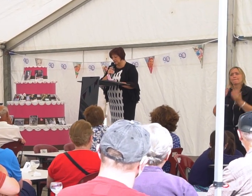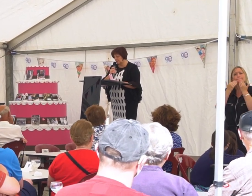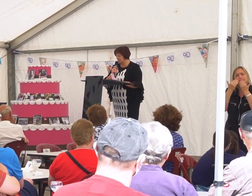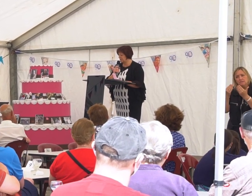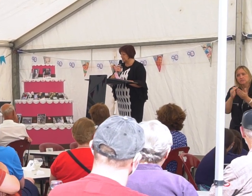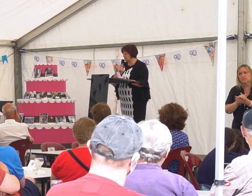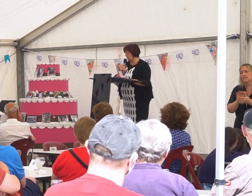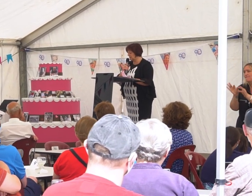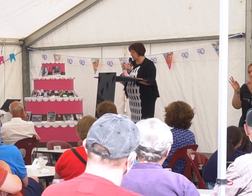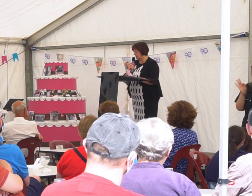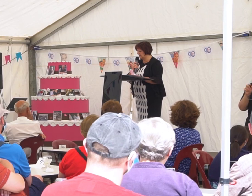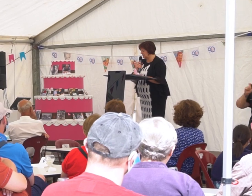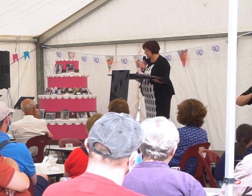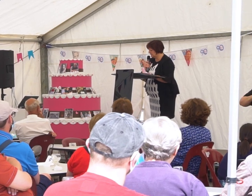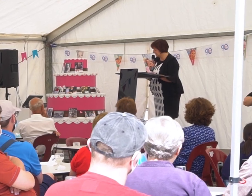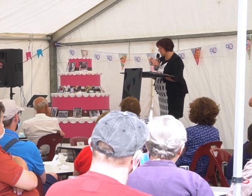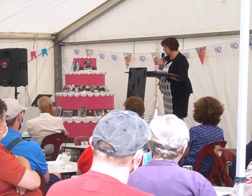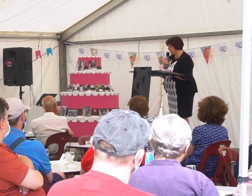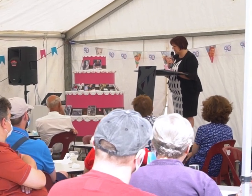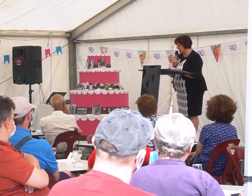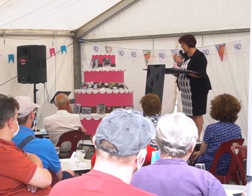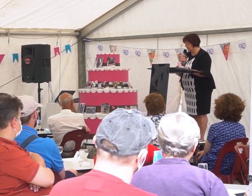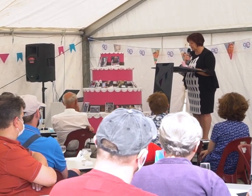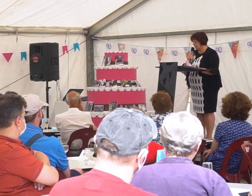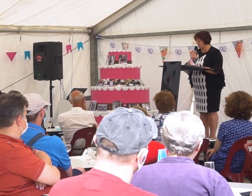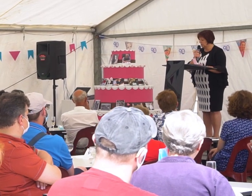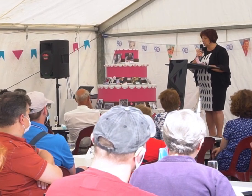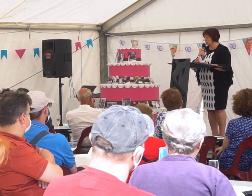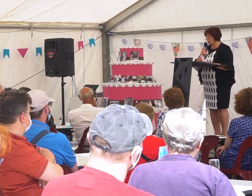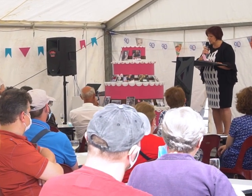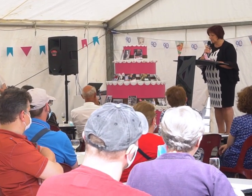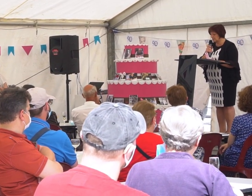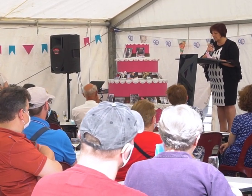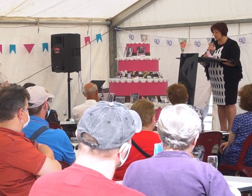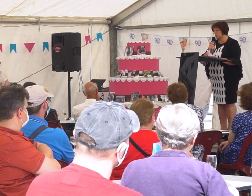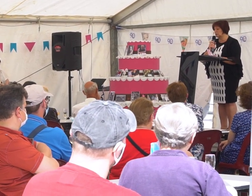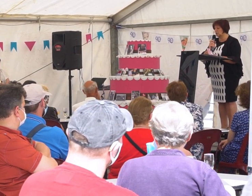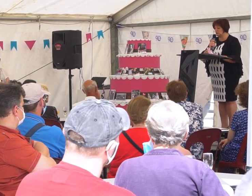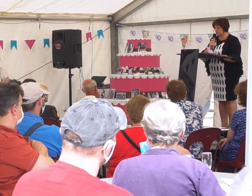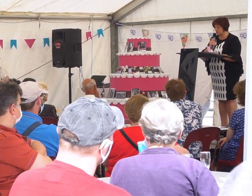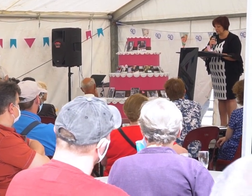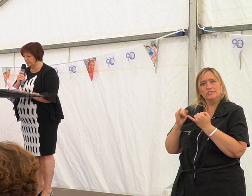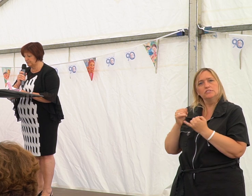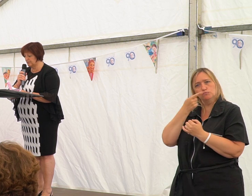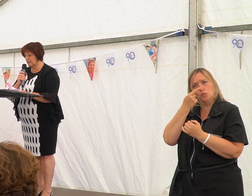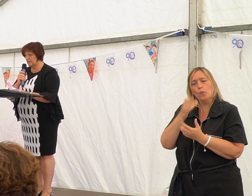Merci à la famille de Marcel Marlier. Merci Madame Marlier pour son grand intérêt pour notre